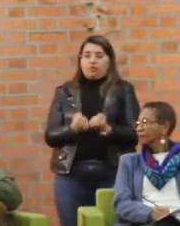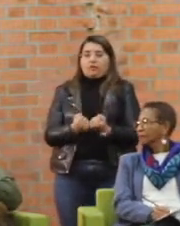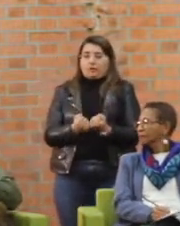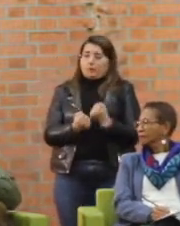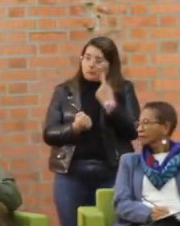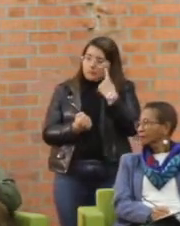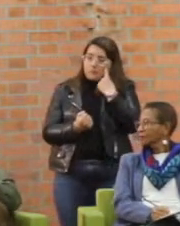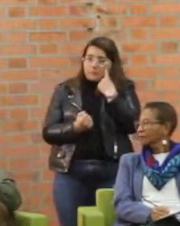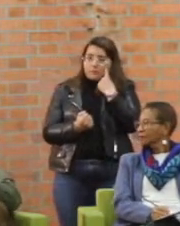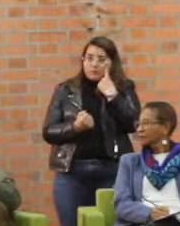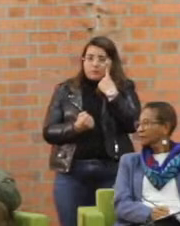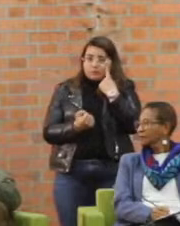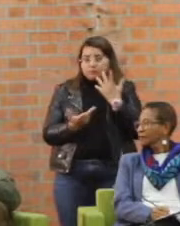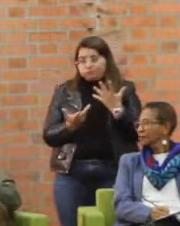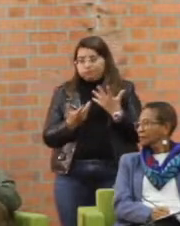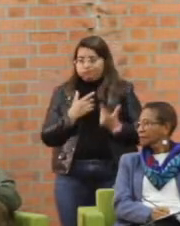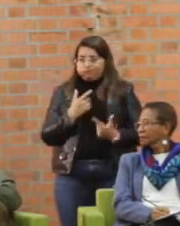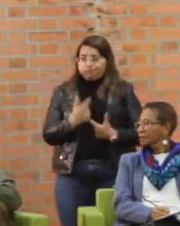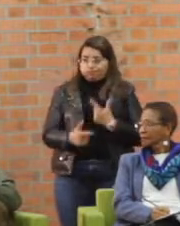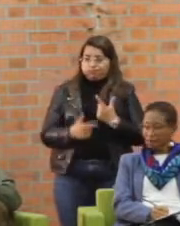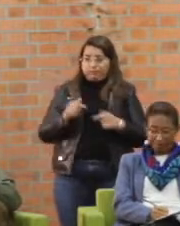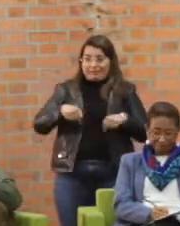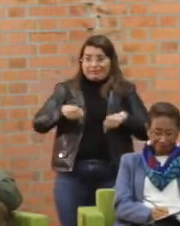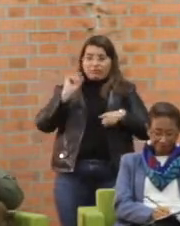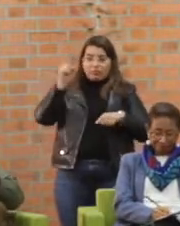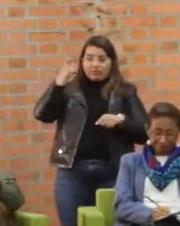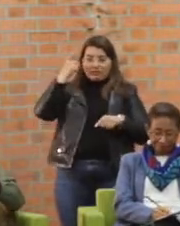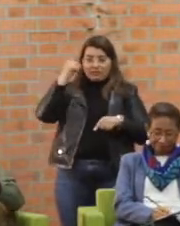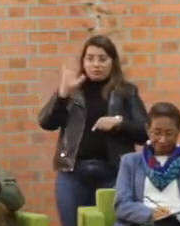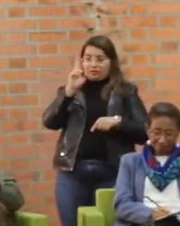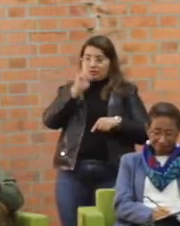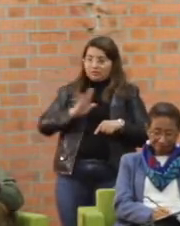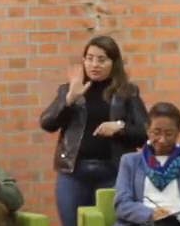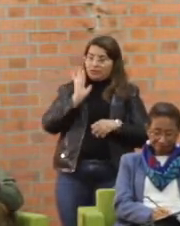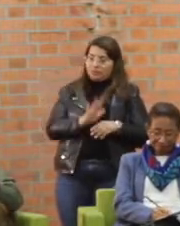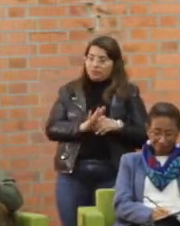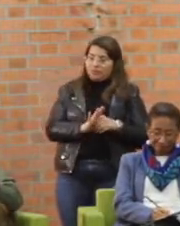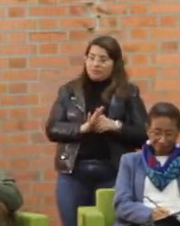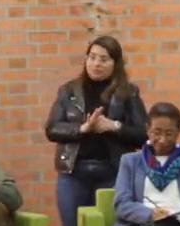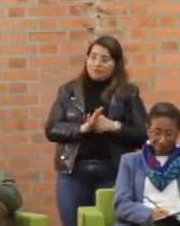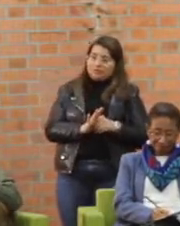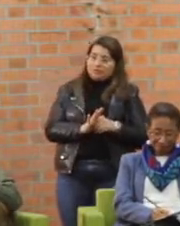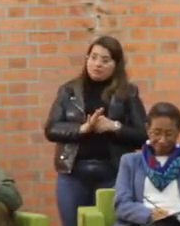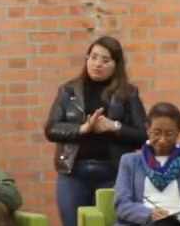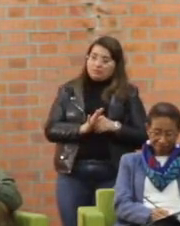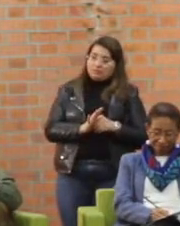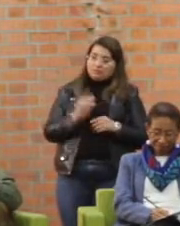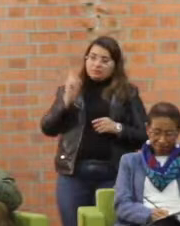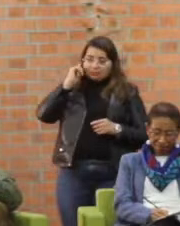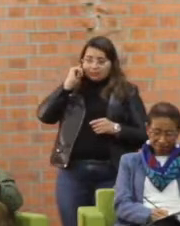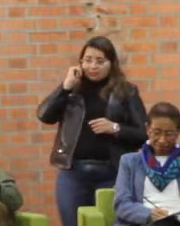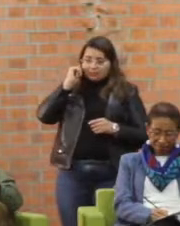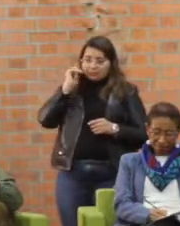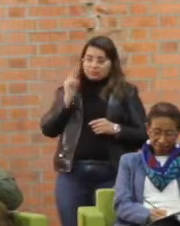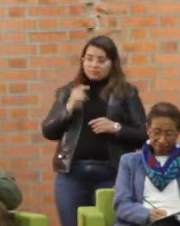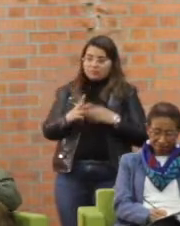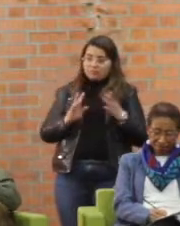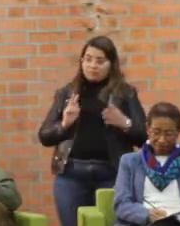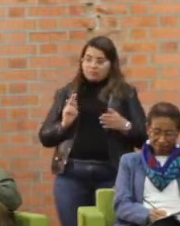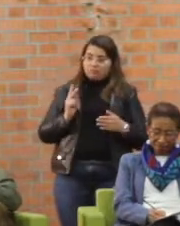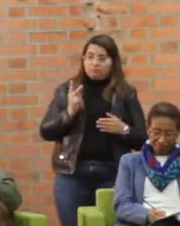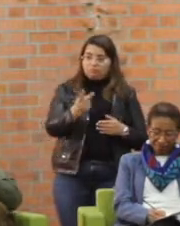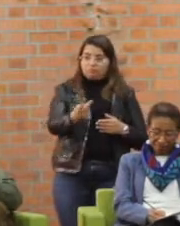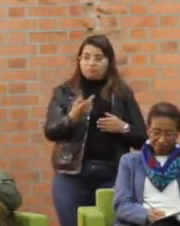a mí me sorprende que por ejemplo este gobierno que es progresista no haya llevado